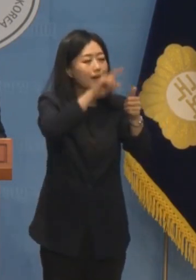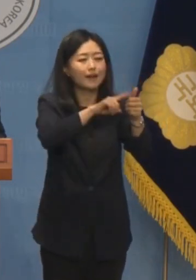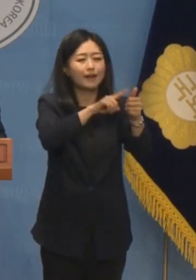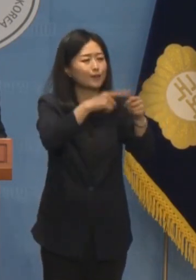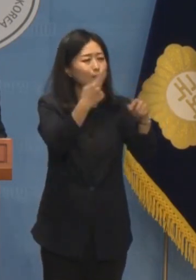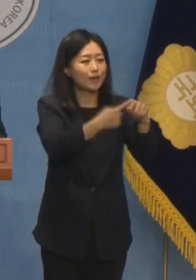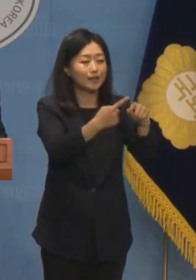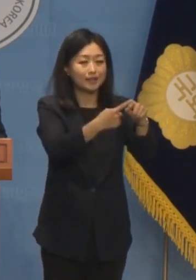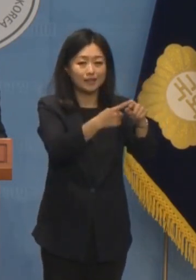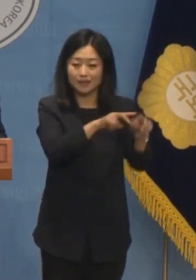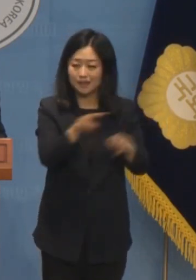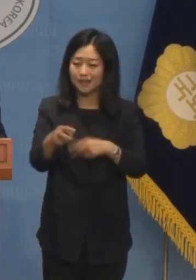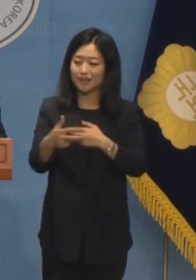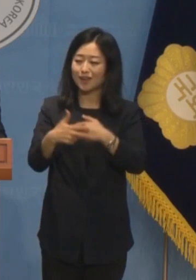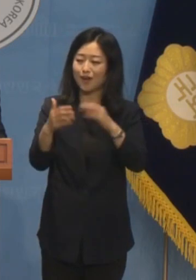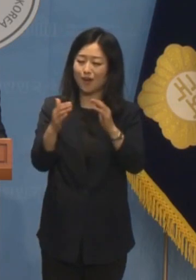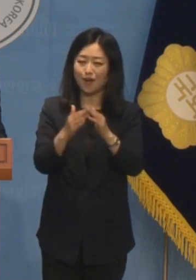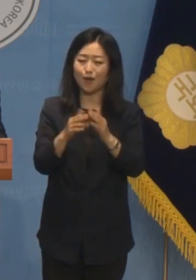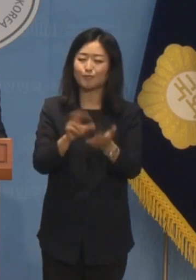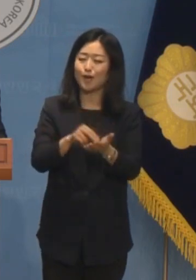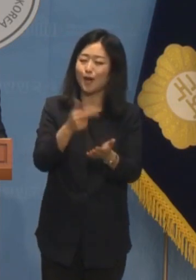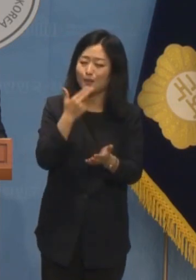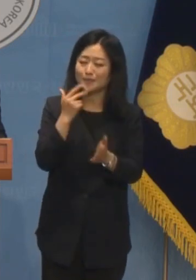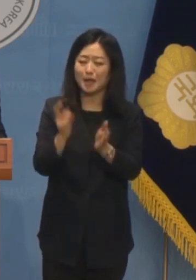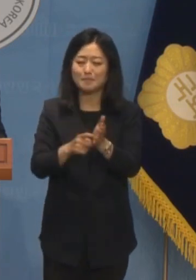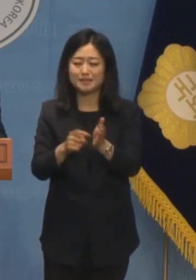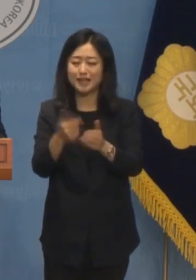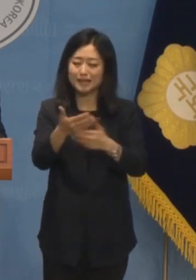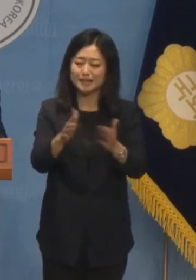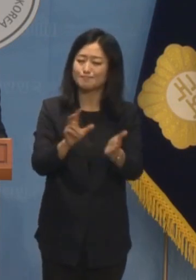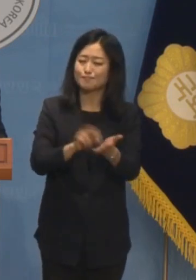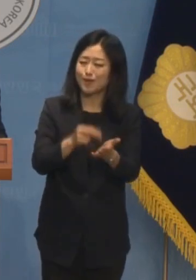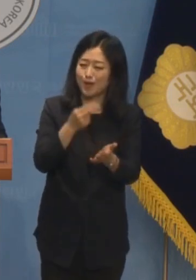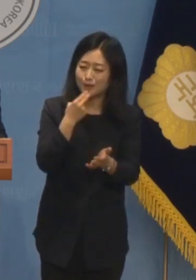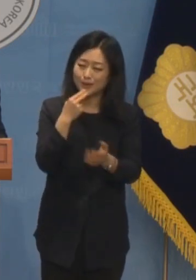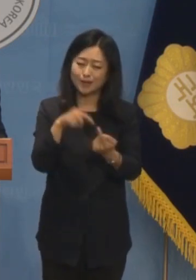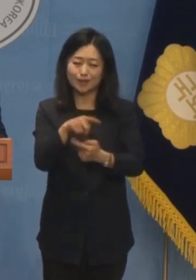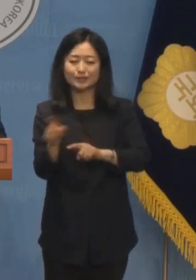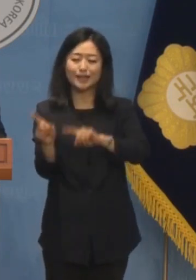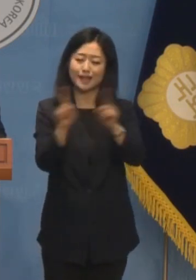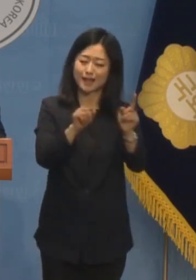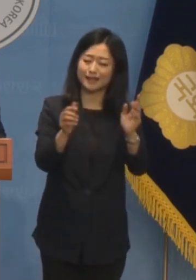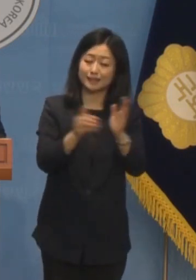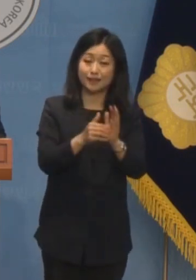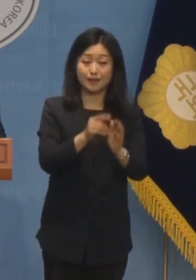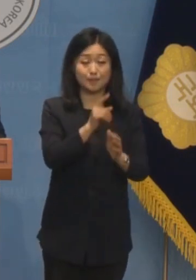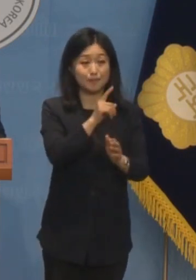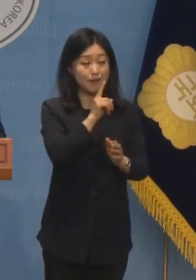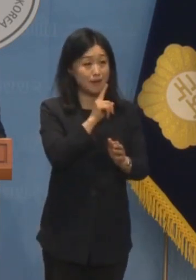있다, 경제가 살아나고 있다며 현실을 부정하고 있을 셈입니까?